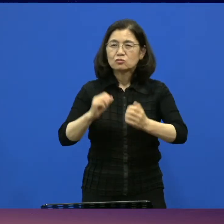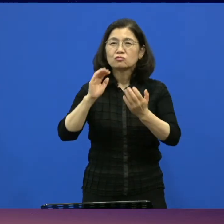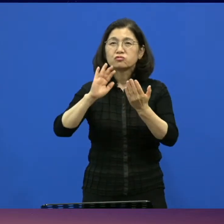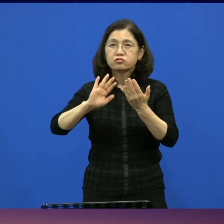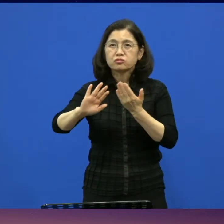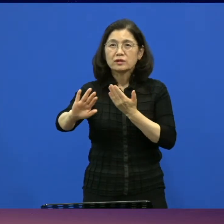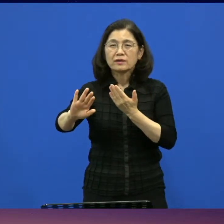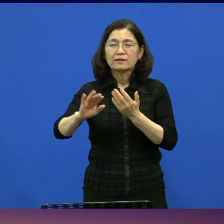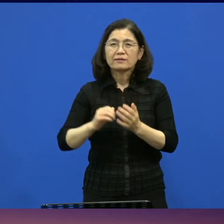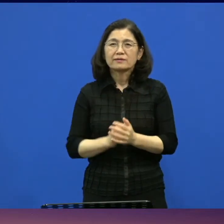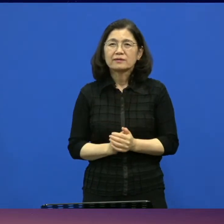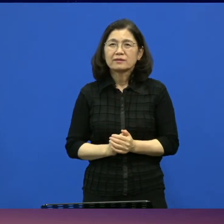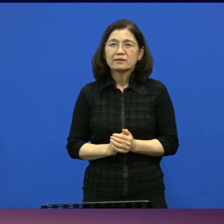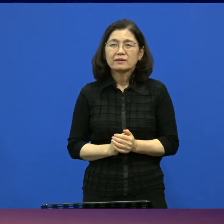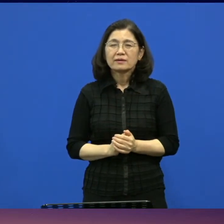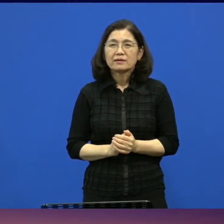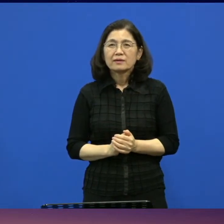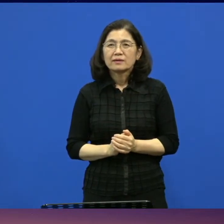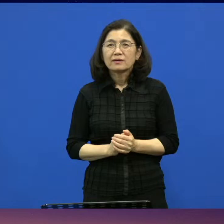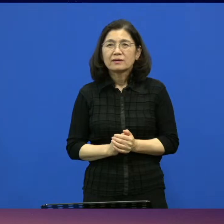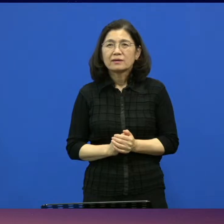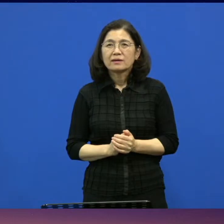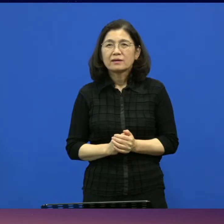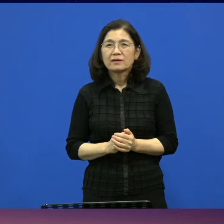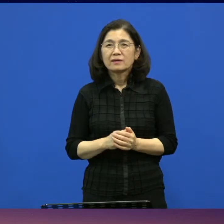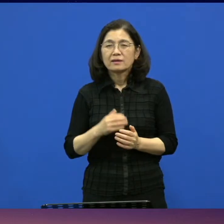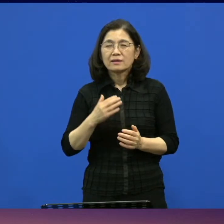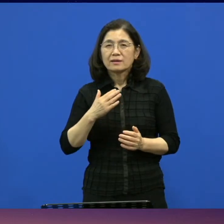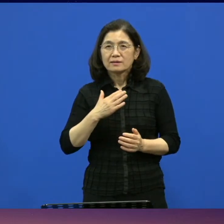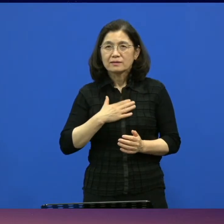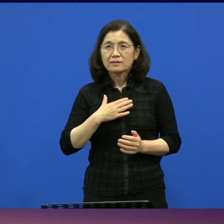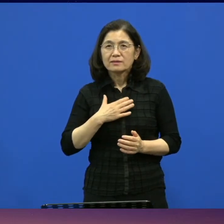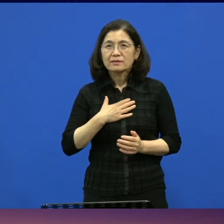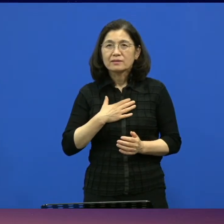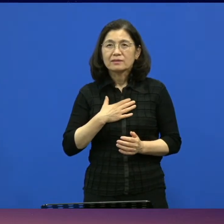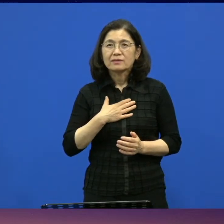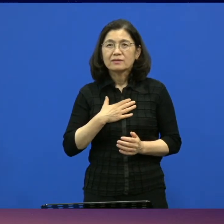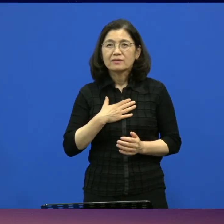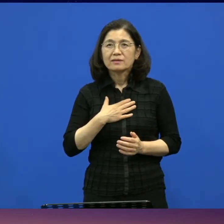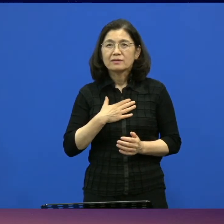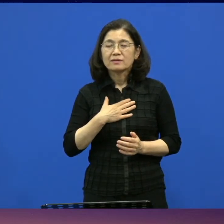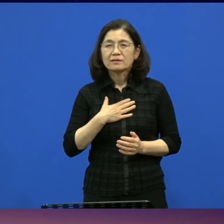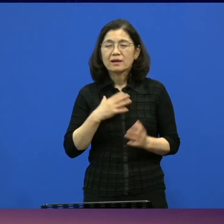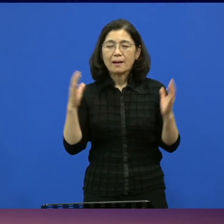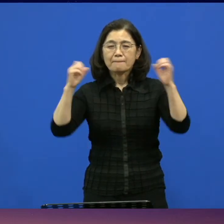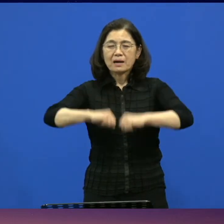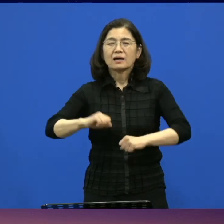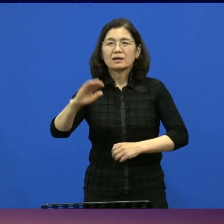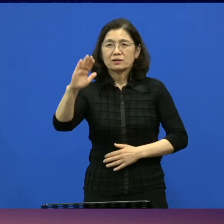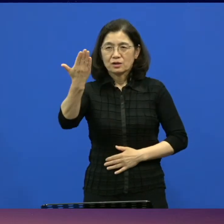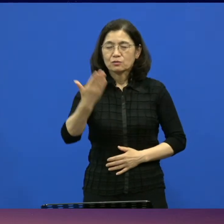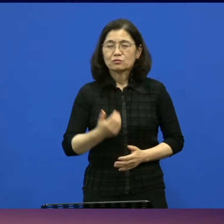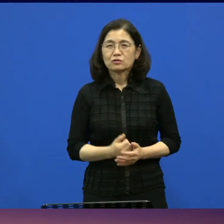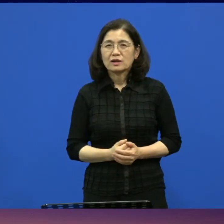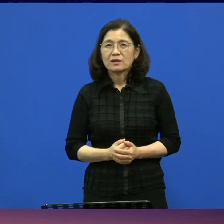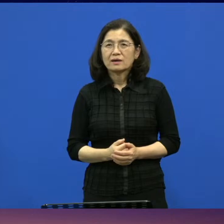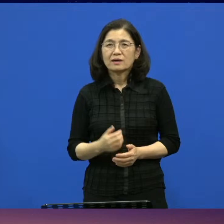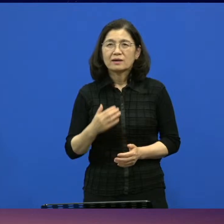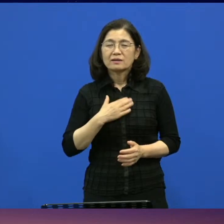그래서 이사야 고백처럼 화로다 나여 망하게 되었도다, 그 고백이 나오는 거예요. 난 살 수 있는 존재가 아니다.